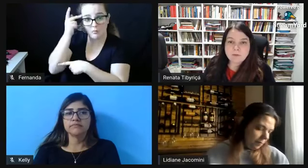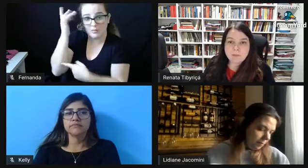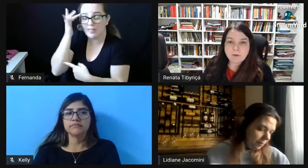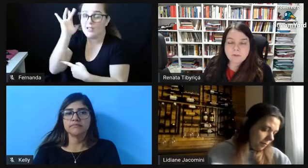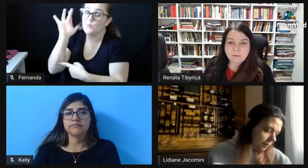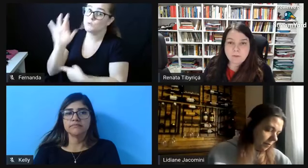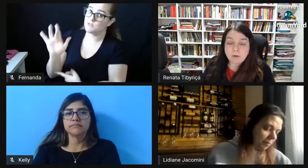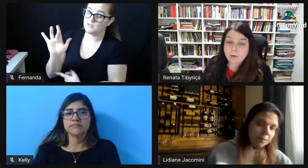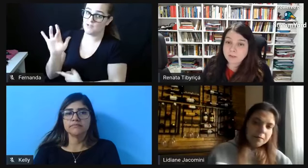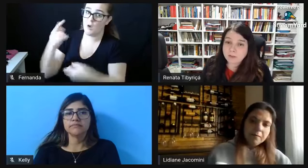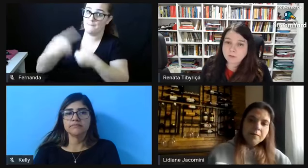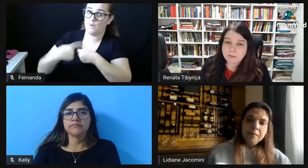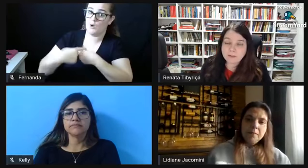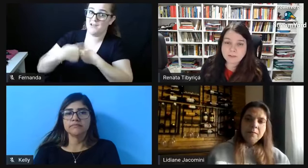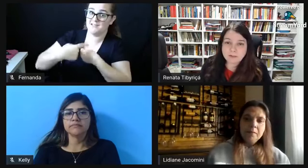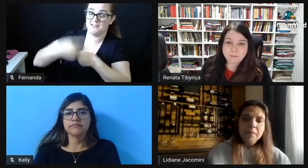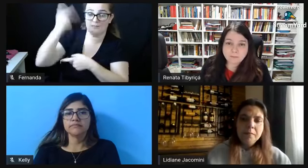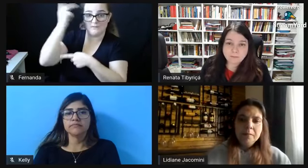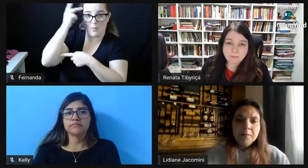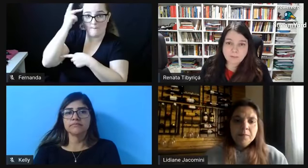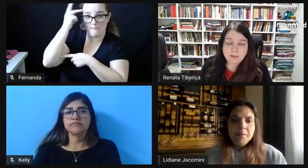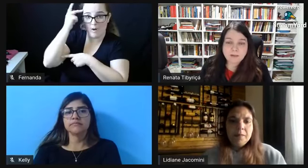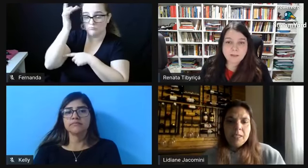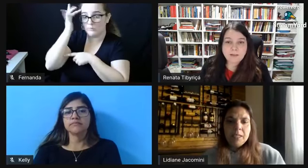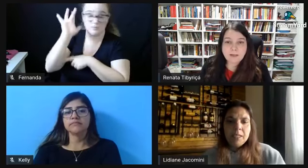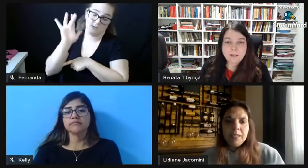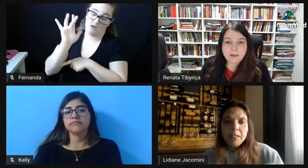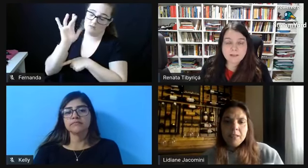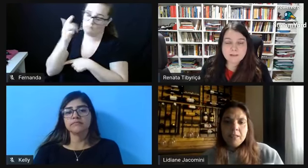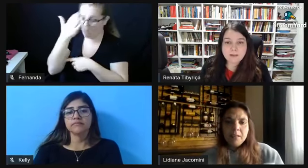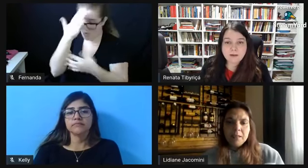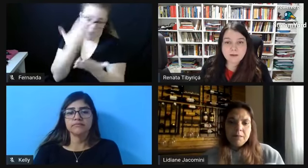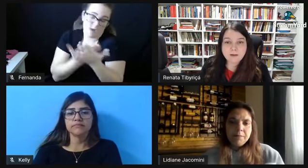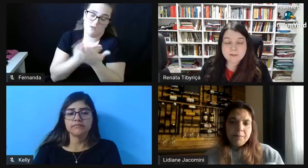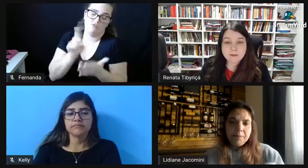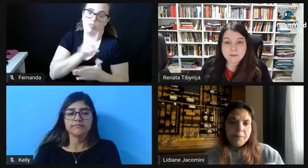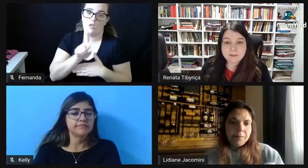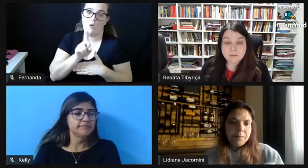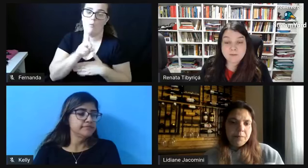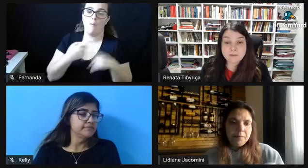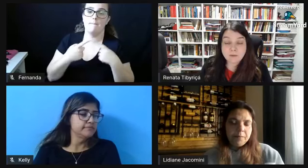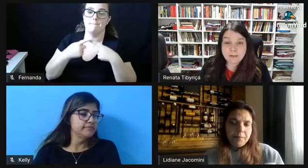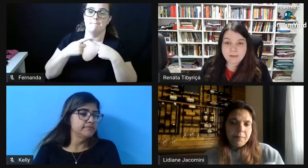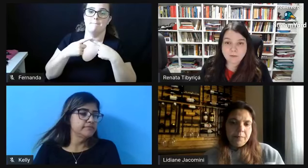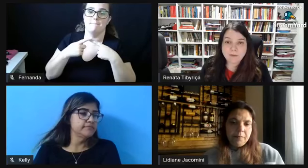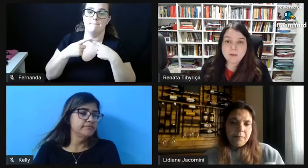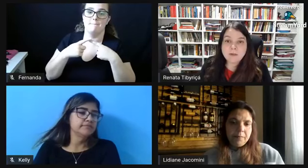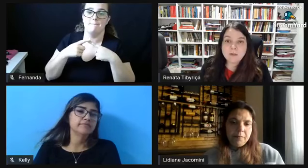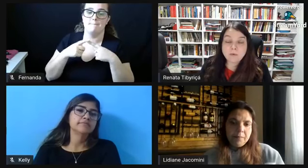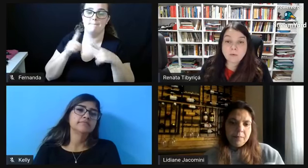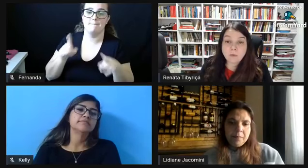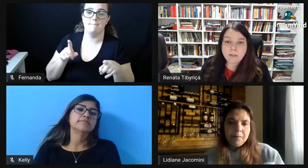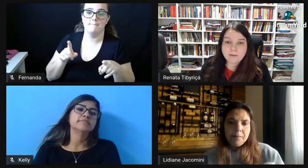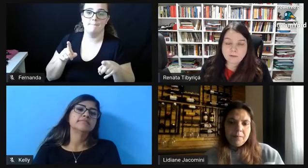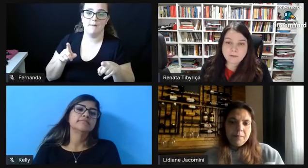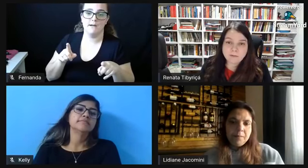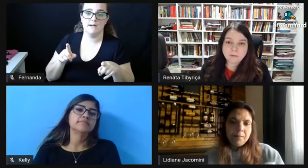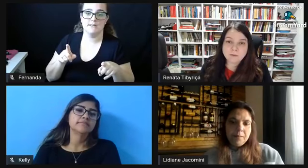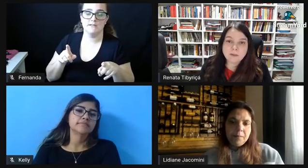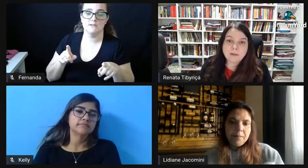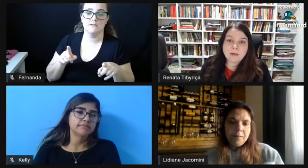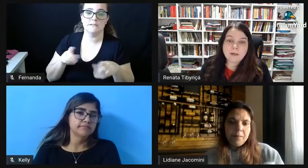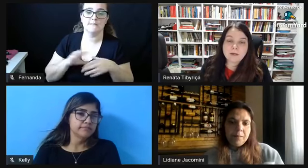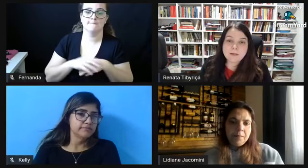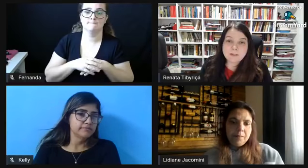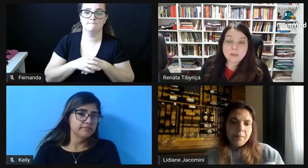rede municipal de São Paulo, eu acredito que não, né, que tenha essa previsão legal. No